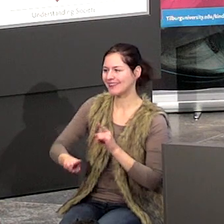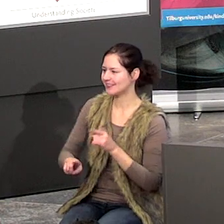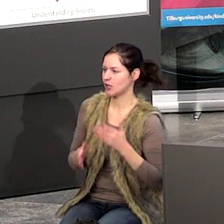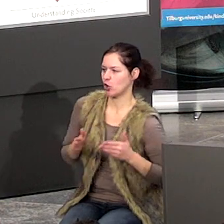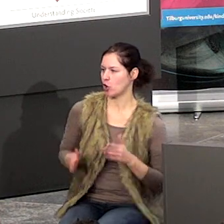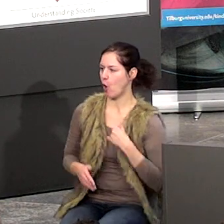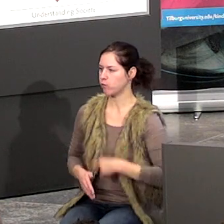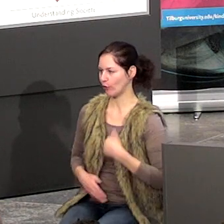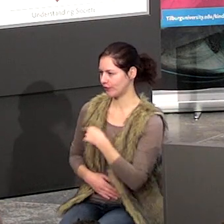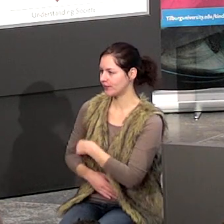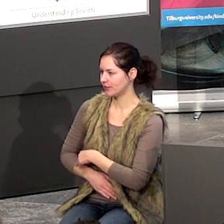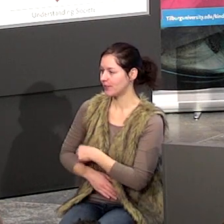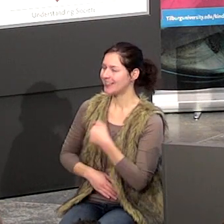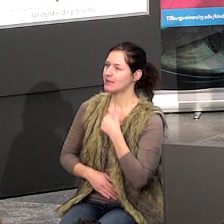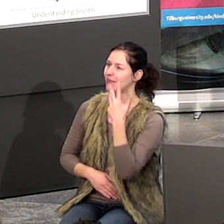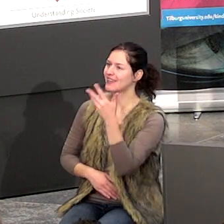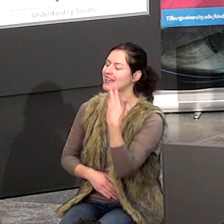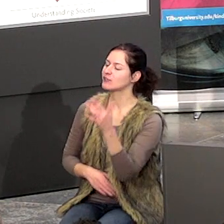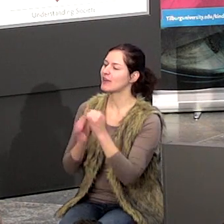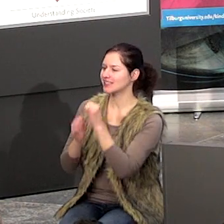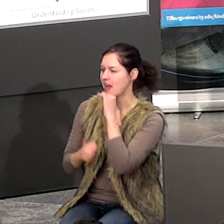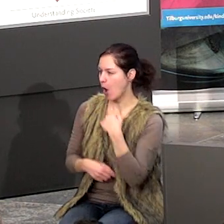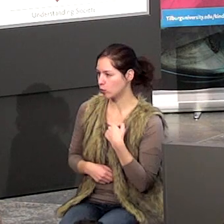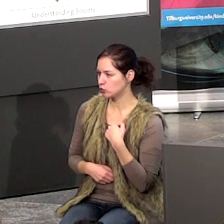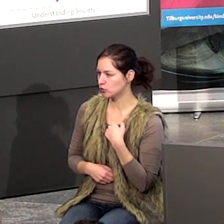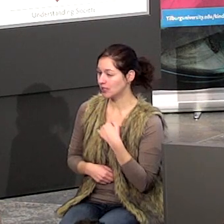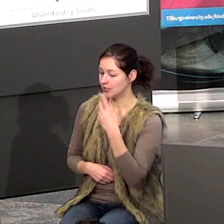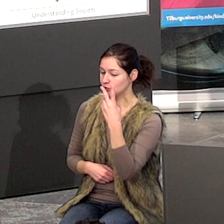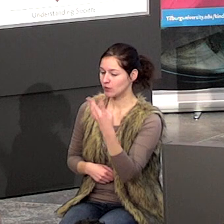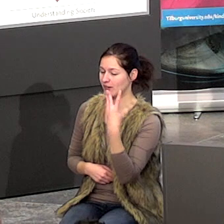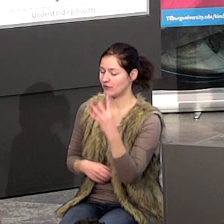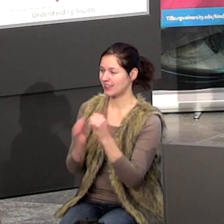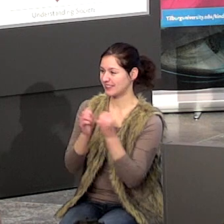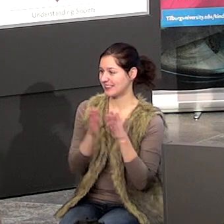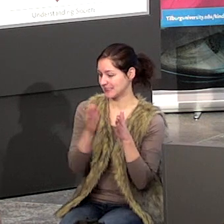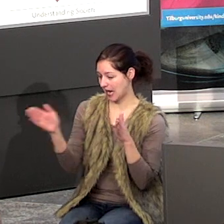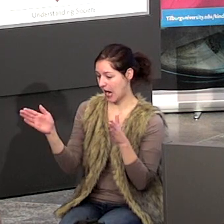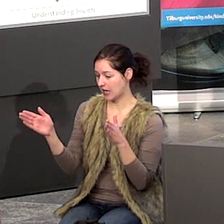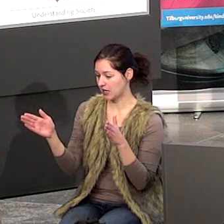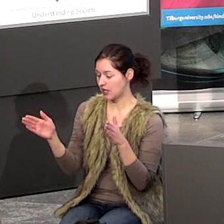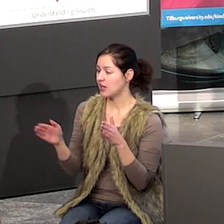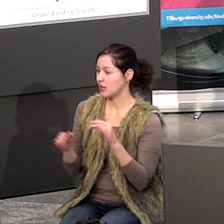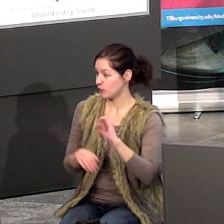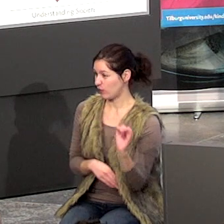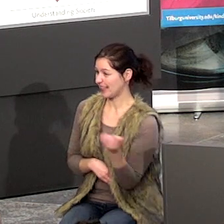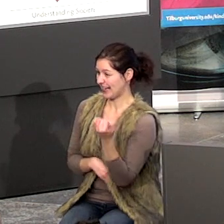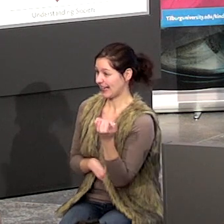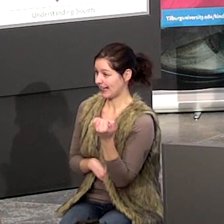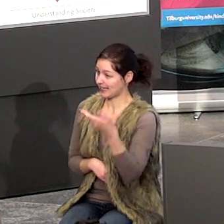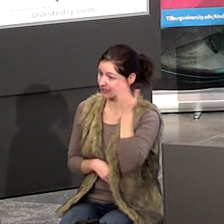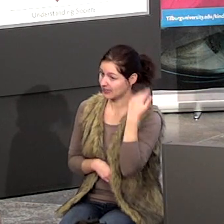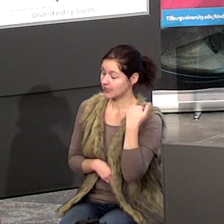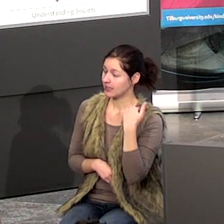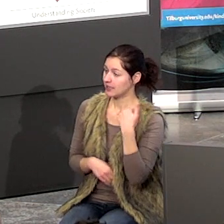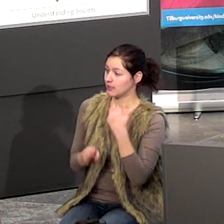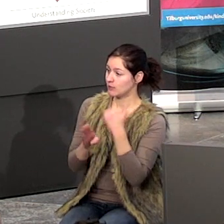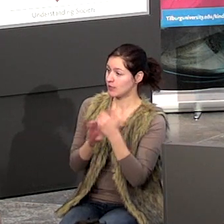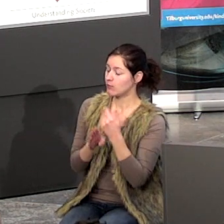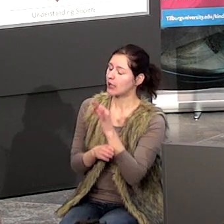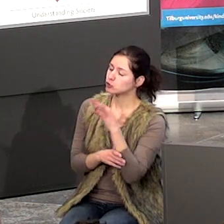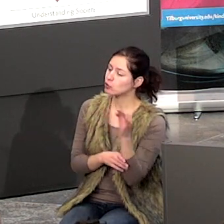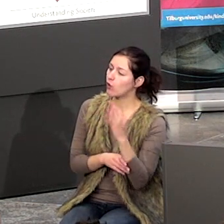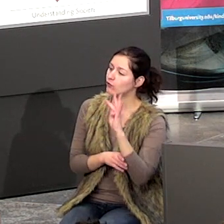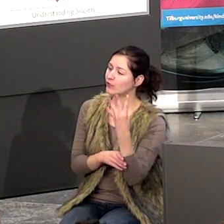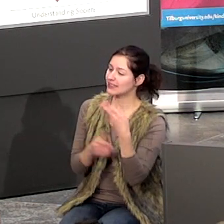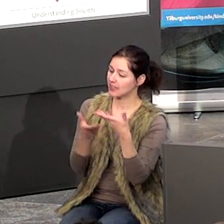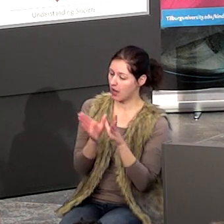echt. Ik ben 59 jaar oud, ik heb al 42 jaar verkering met hetzelfde meisje wat ik op de vierde klas van de middelbare school heb leren kennen. Ik